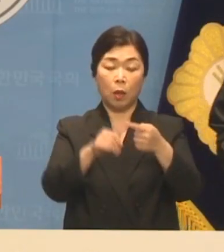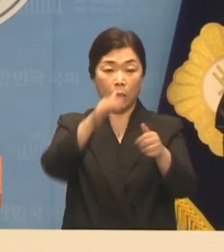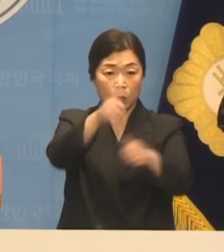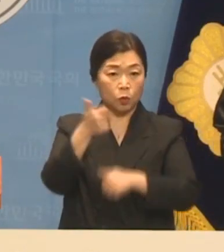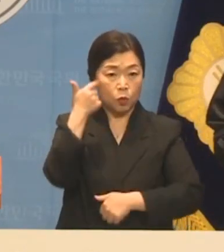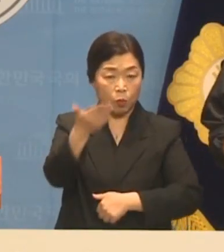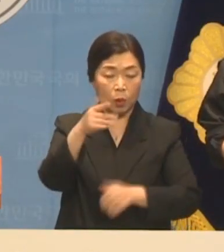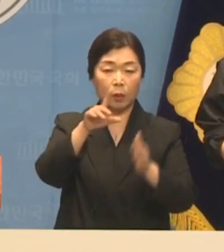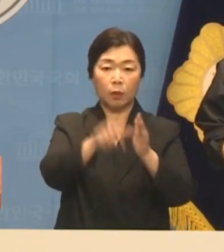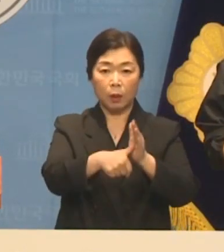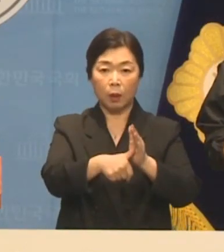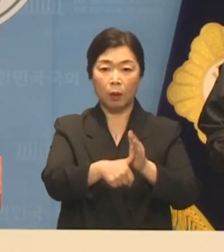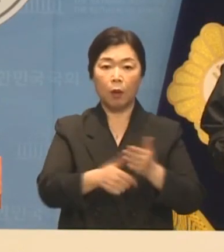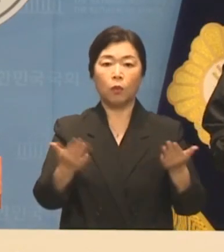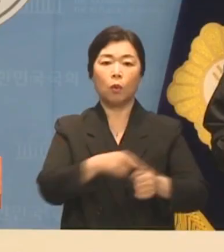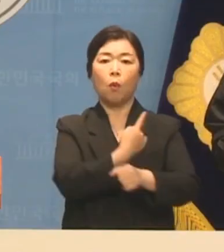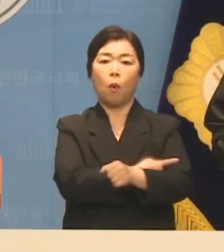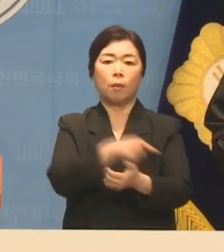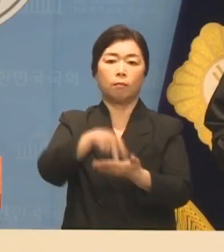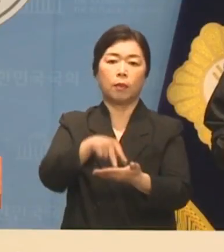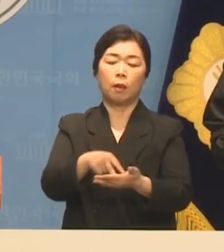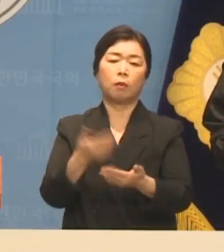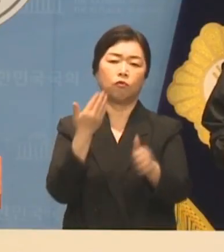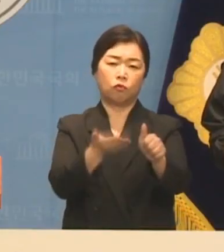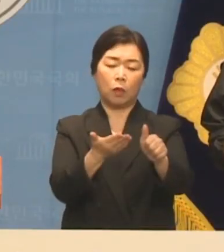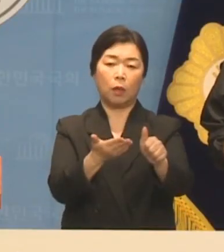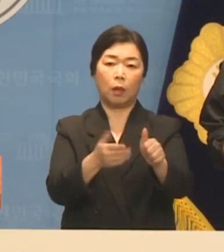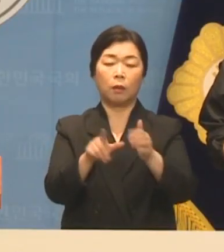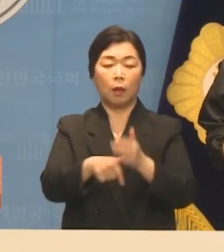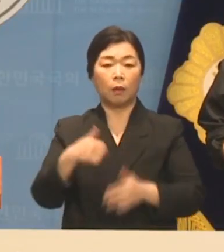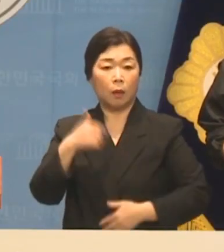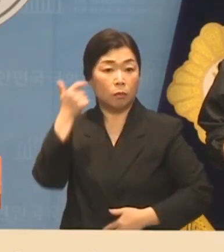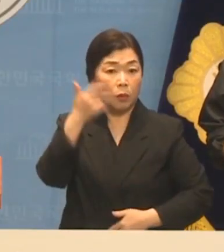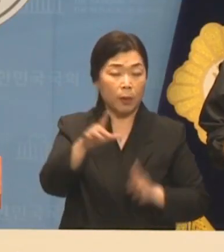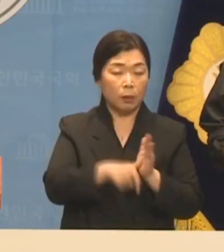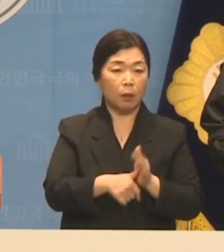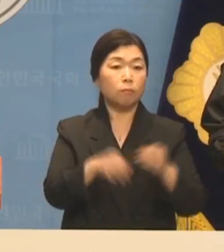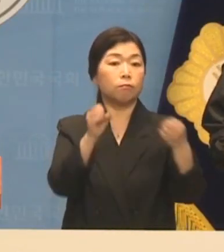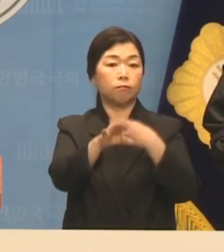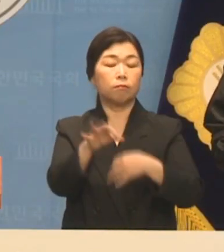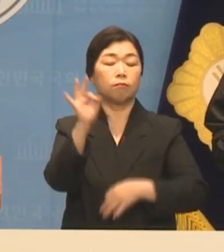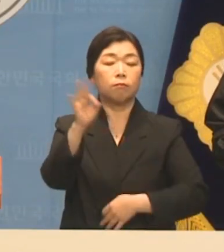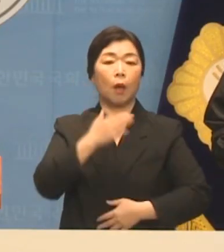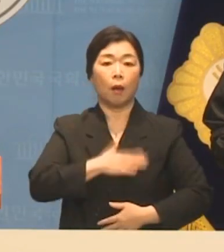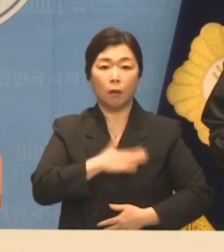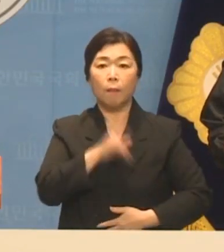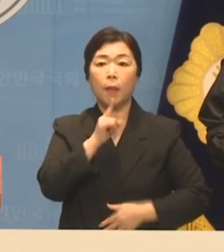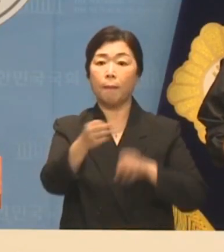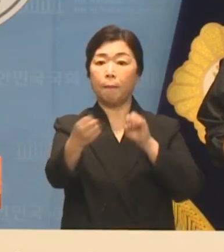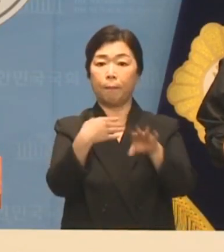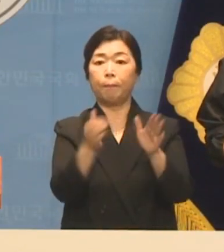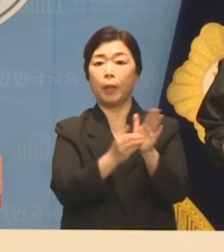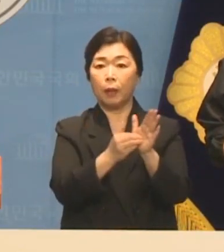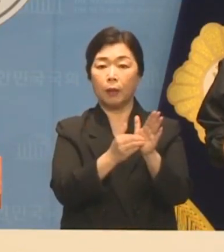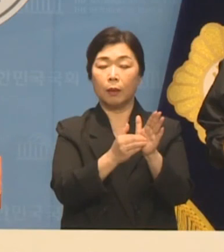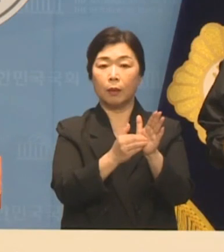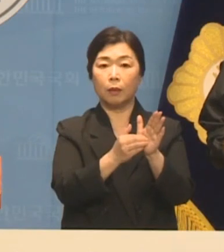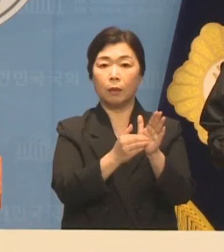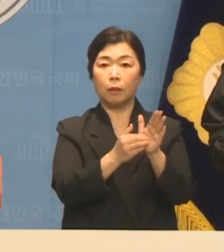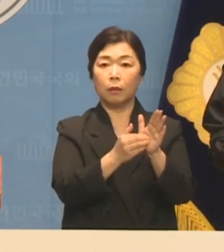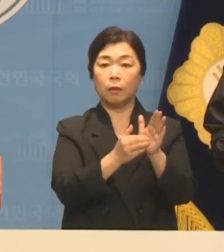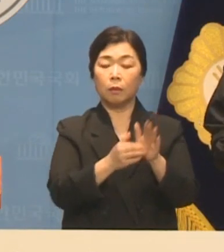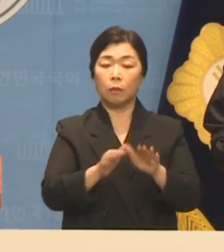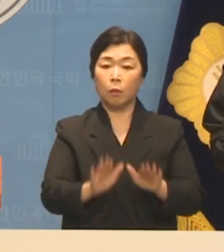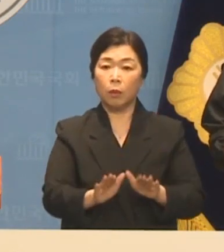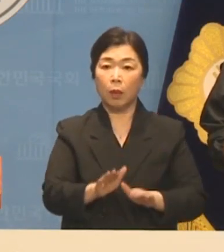노동상권 보장에 임해달라라고 하는 제 질의에 대해 그렇게 하겠다라고 이미 답변한 바 있습니다.